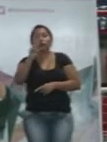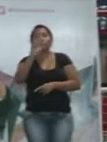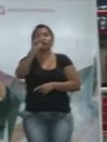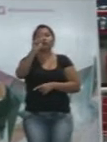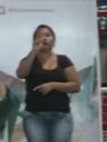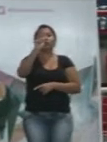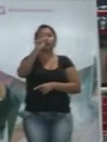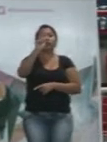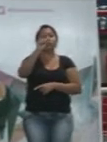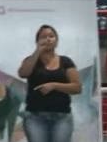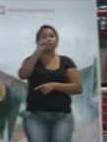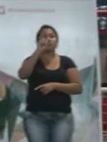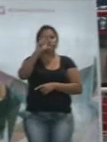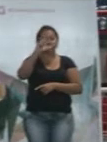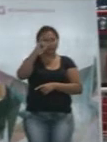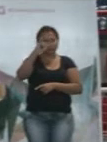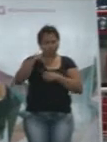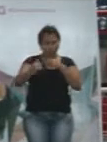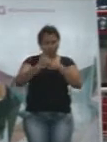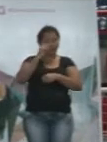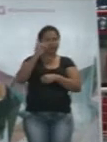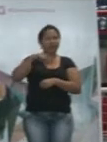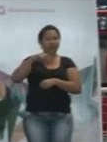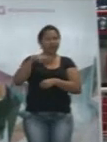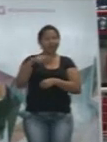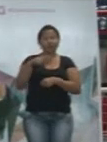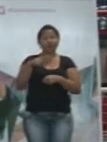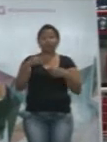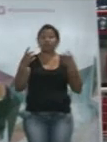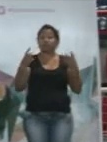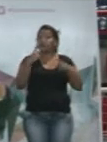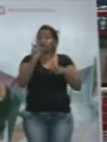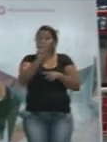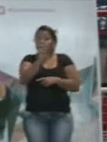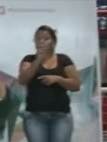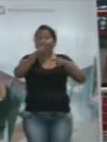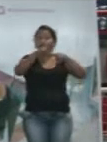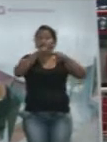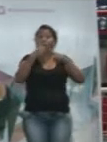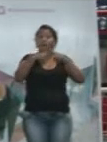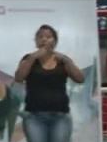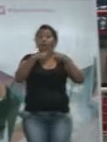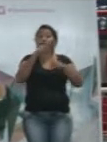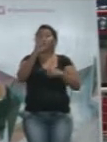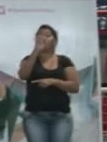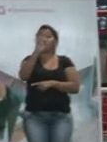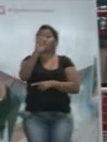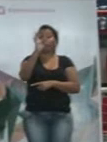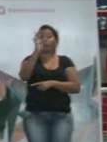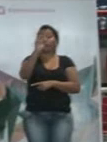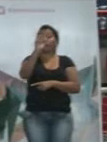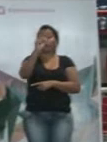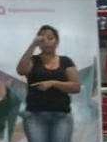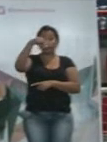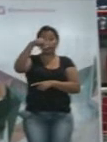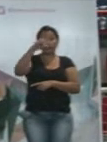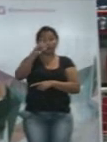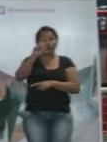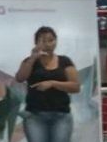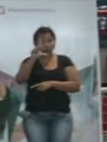Para enrolar a gente? Não. O etanol, ele tem algumas finalidades. Primeira delas,